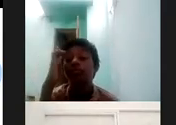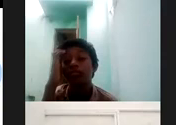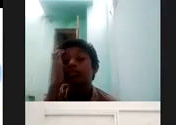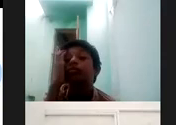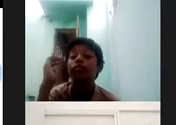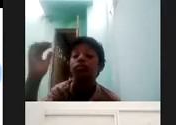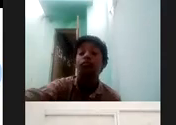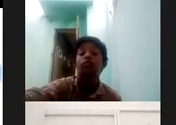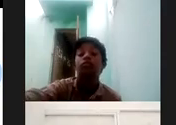జ్ఞానదీప్తి